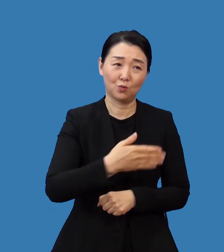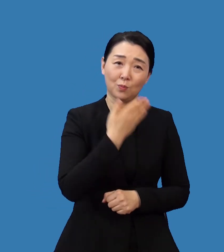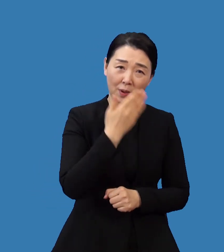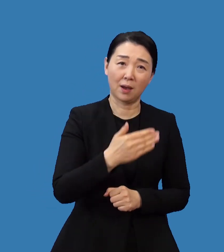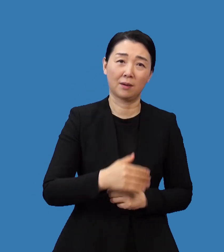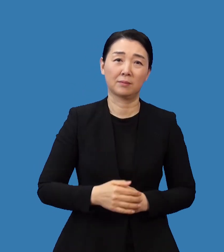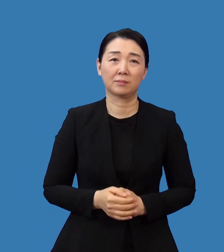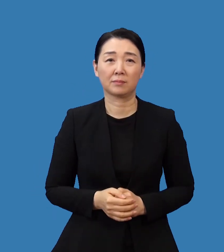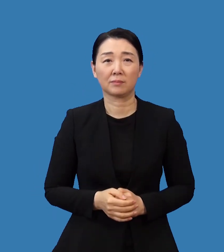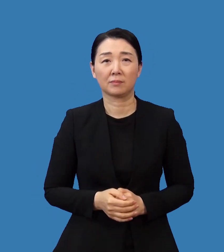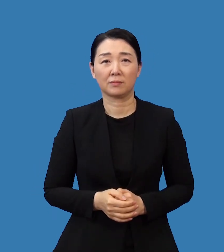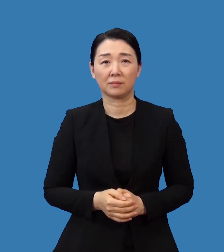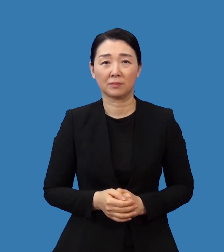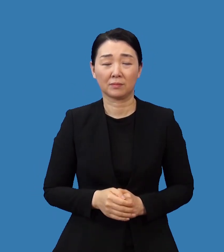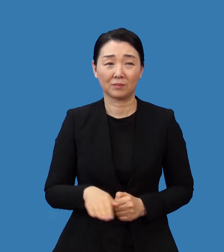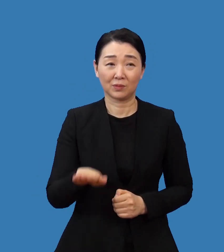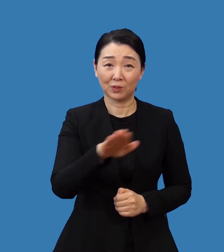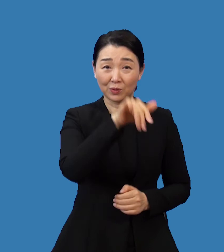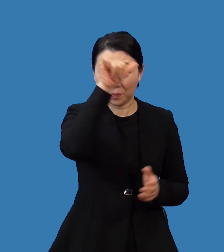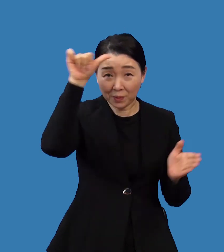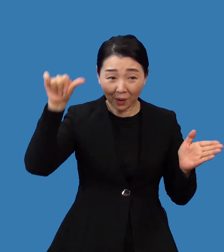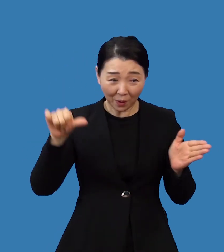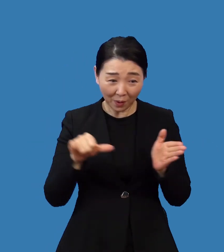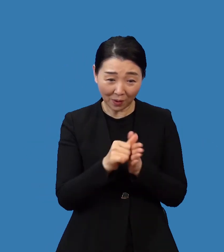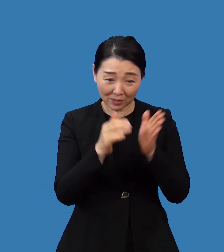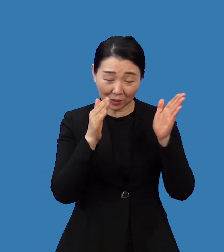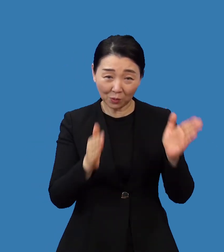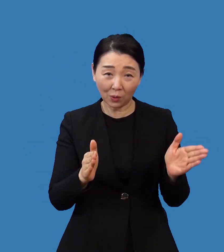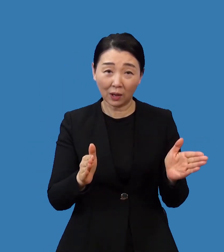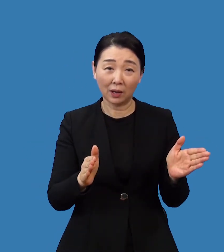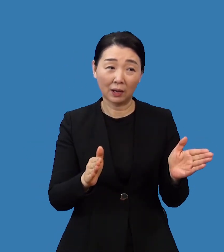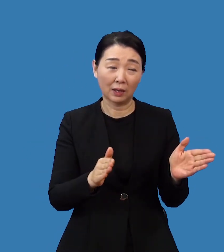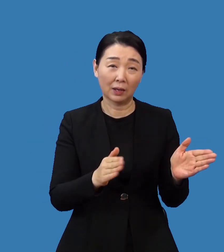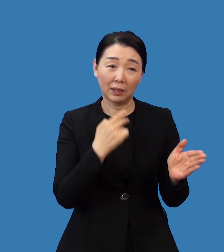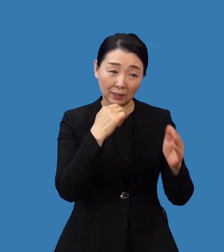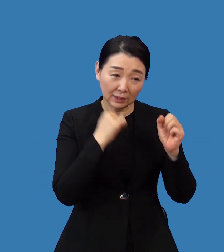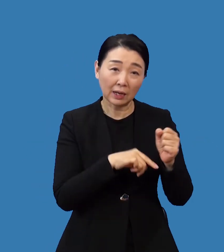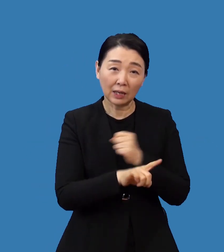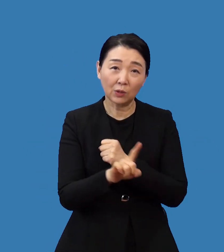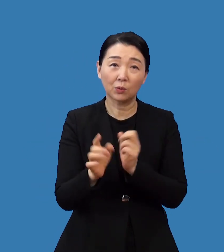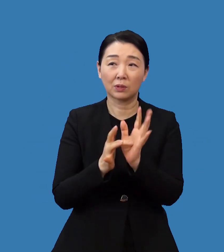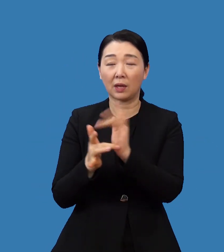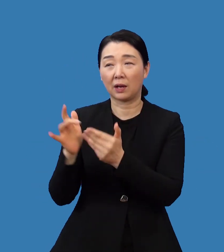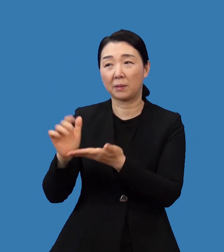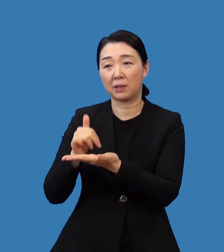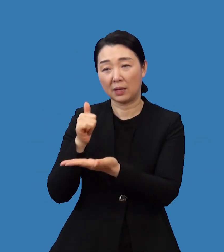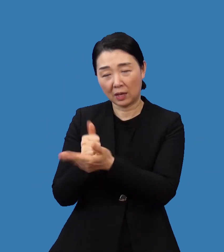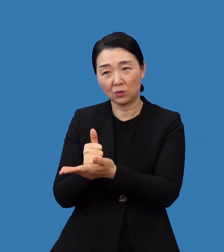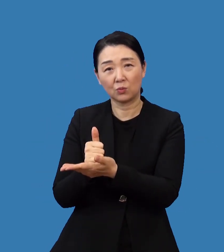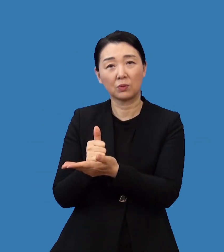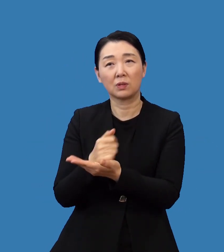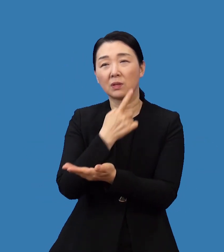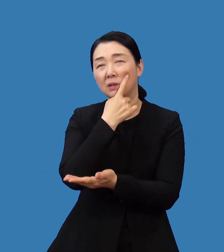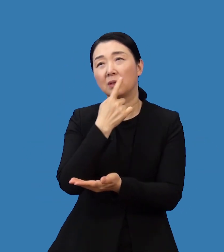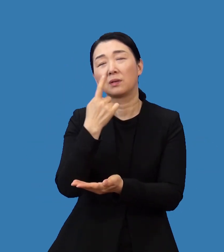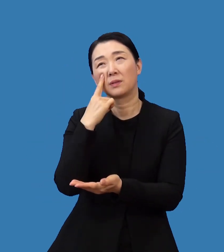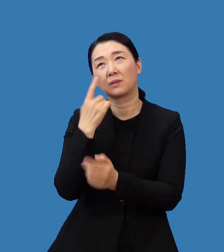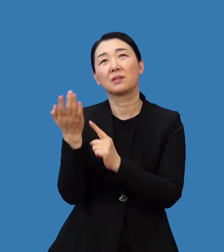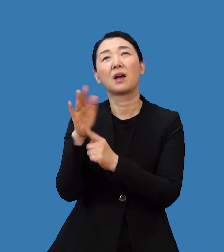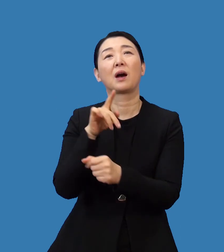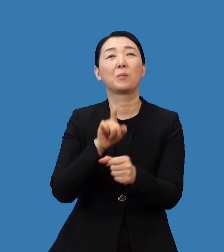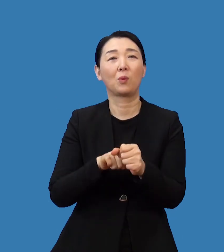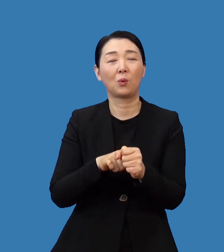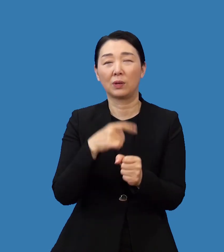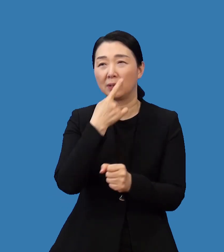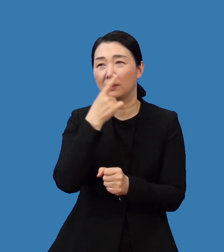있죠. 우리 평생 우리가 살아있는 이유, 내가 만난 예수를 증거하기 위해서,